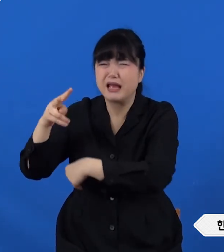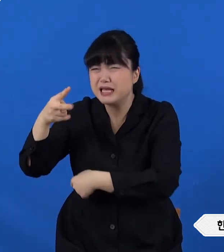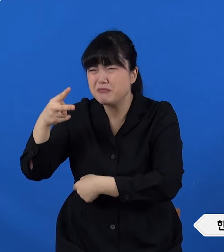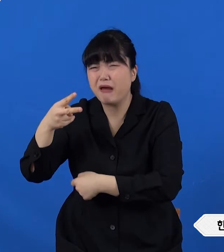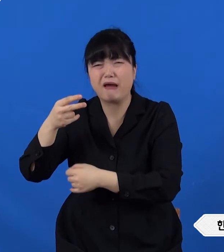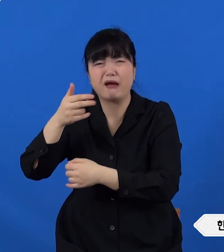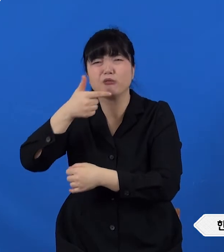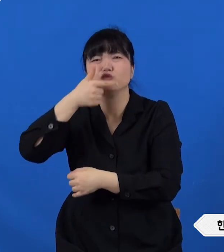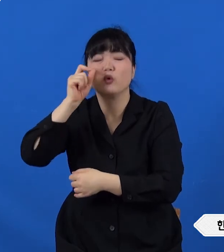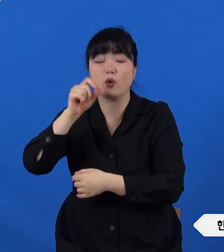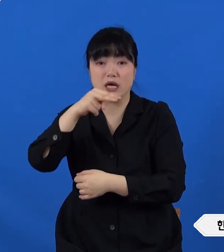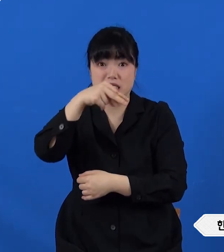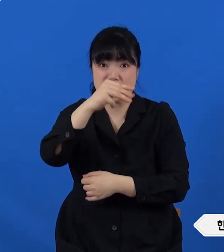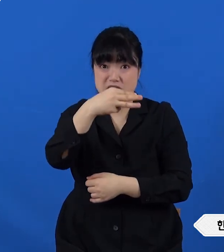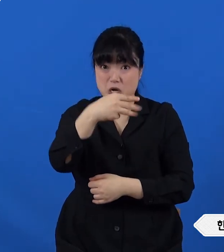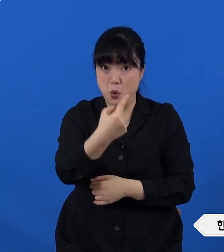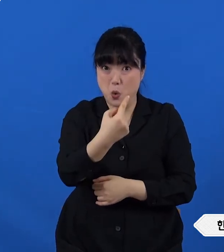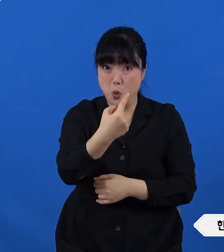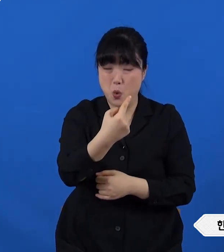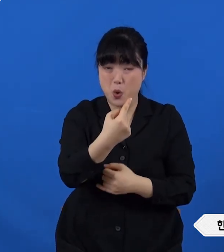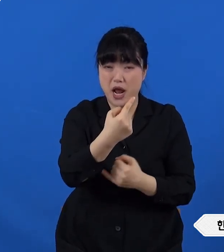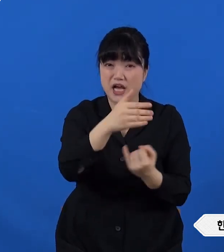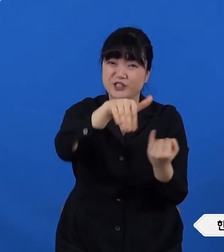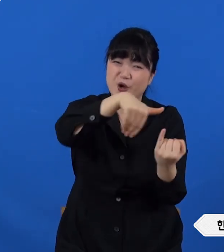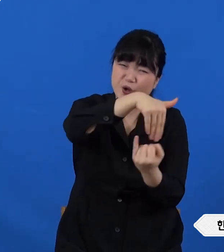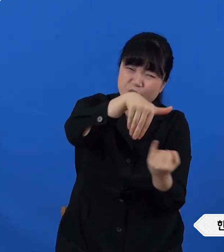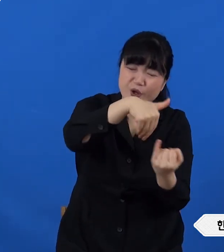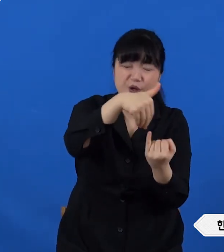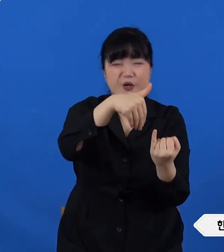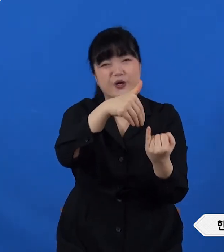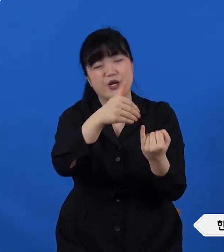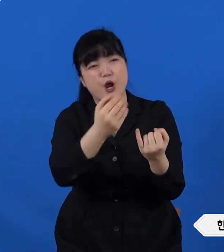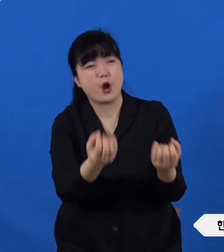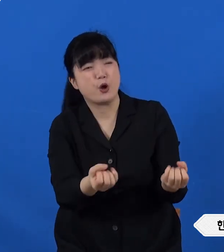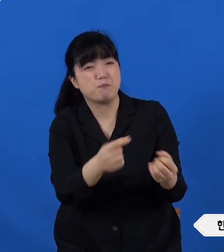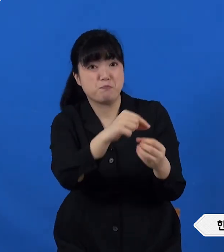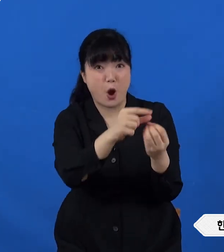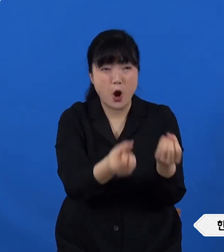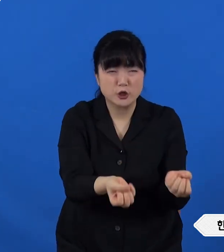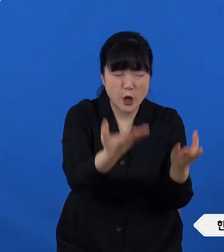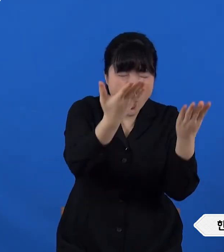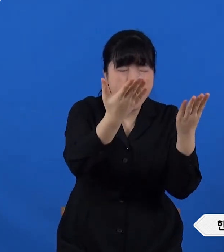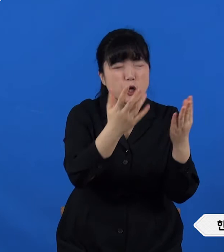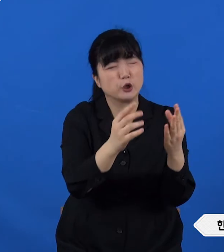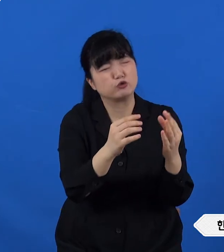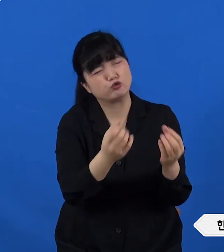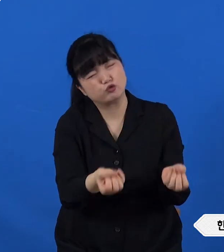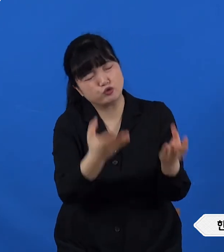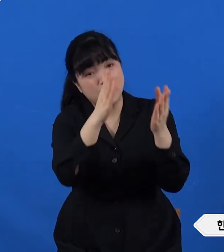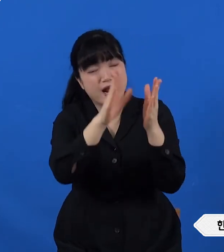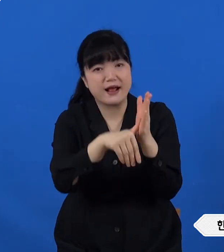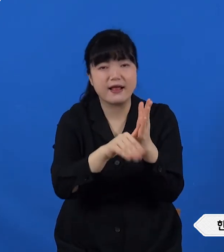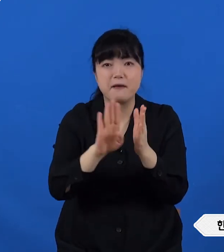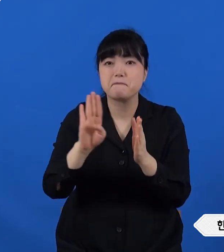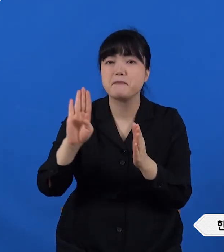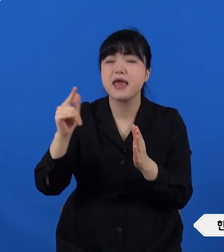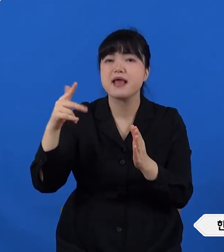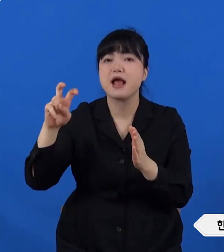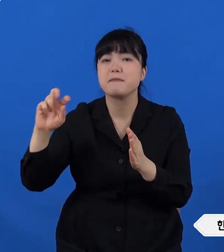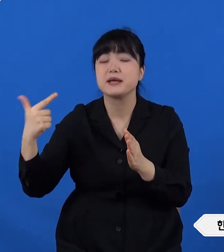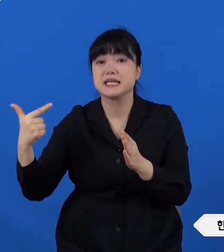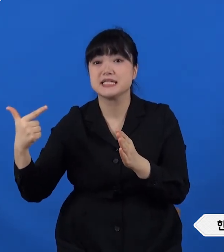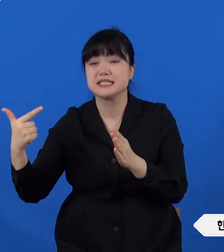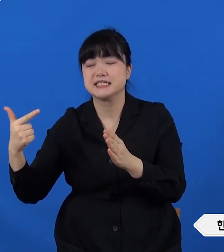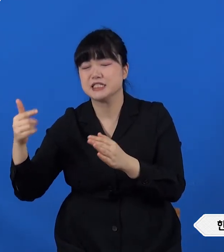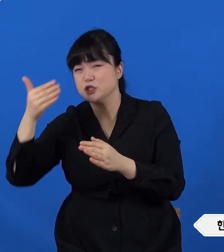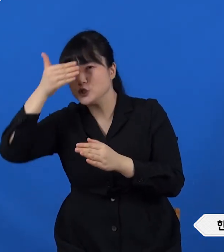실로의 처녀들이 명절을 맞아서 막 이렇게 함께 모여서 축제를 즐길 때에 베냐민 청년들이 그 처녀들을